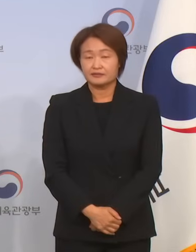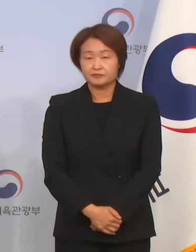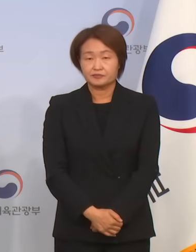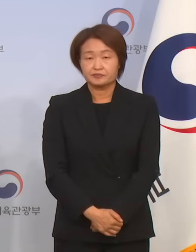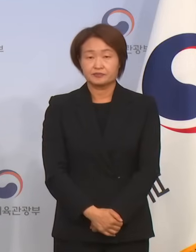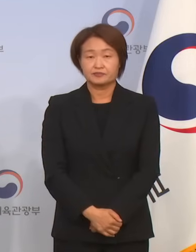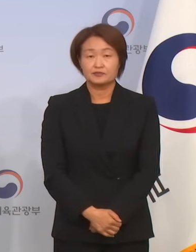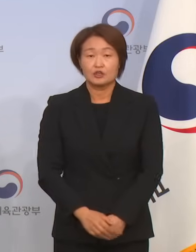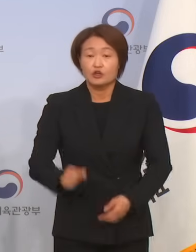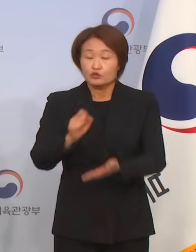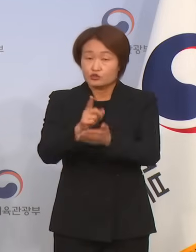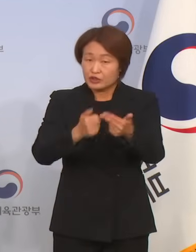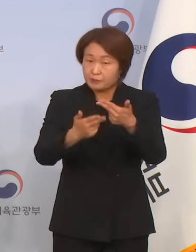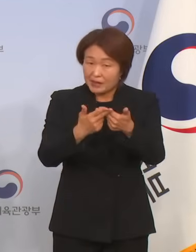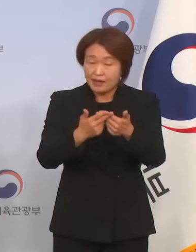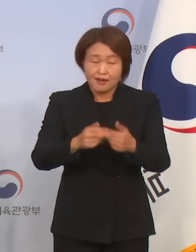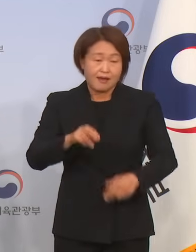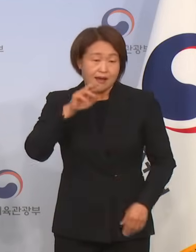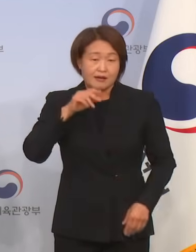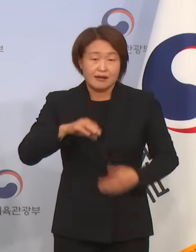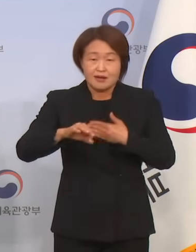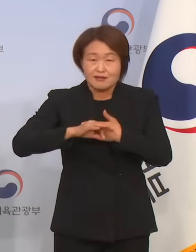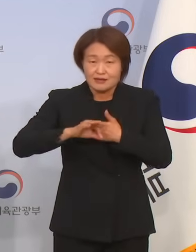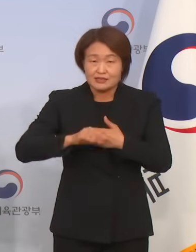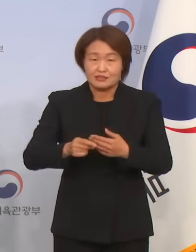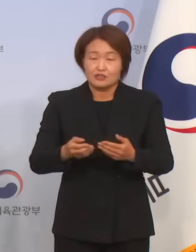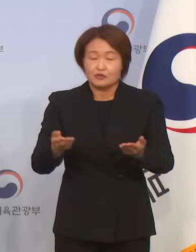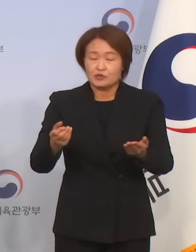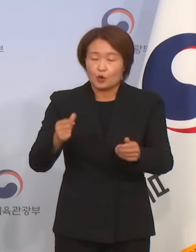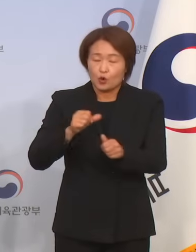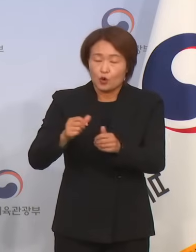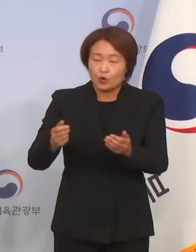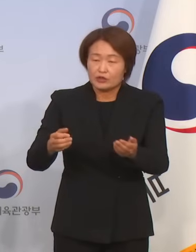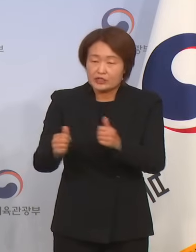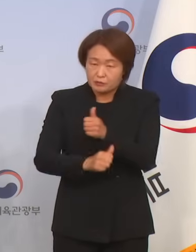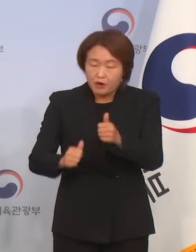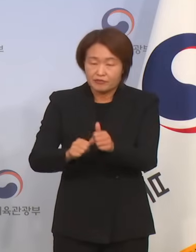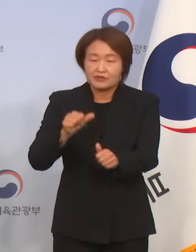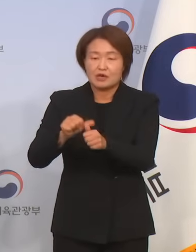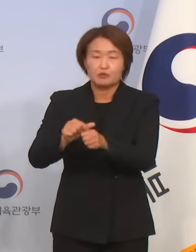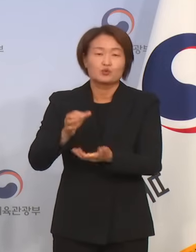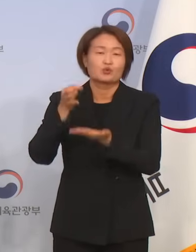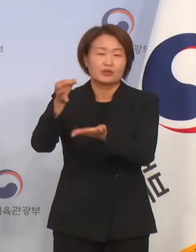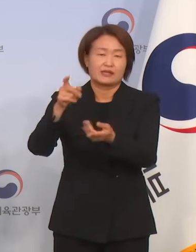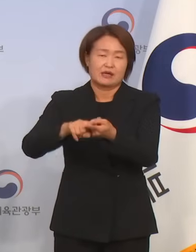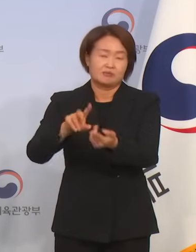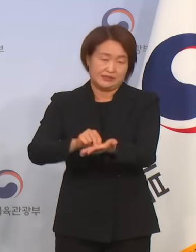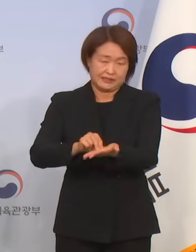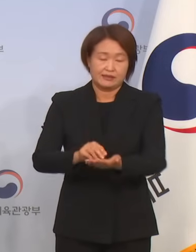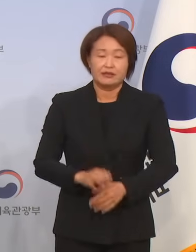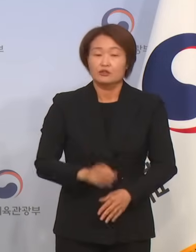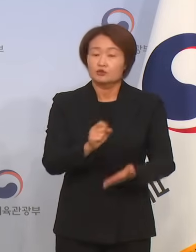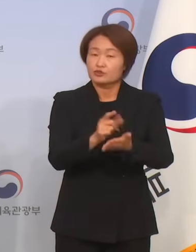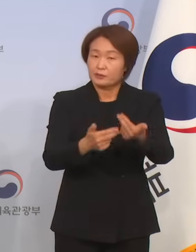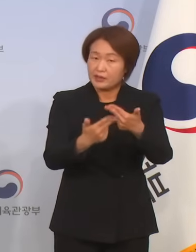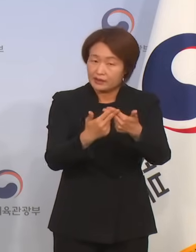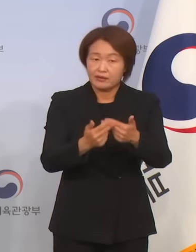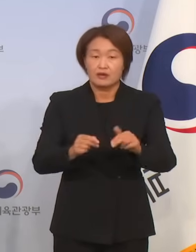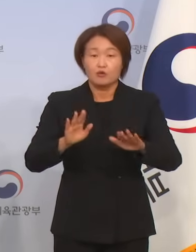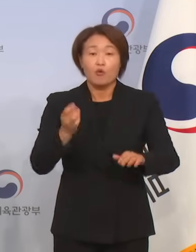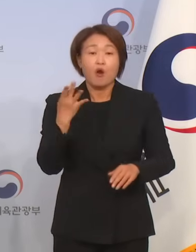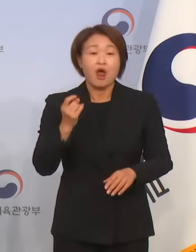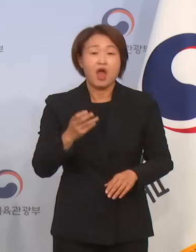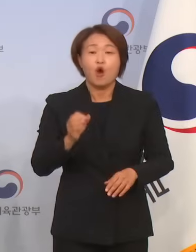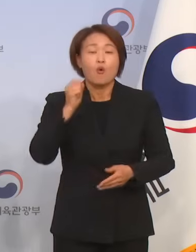다음으로는 축구협회 비상근 임원의 자문료 지급 부적정 관련입니다. 축구협회는